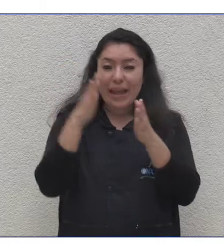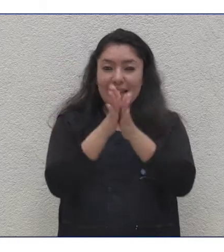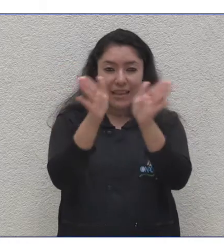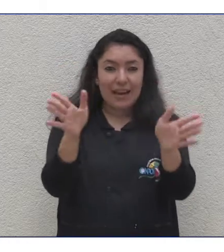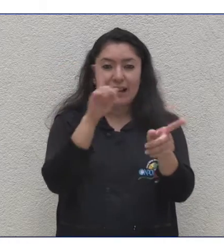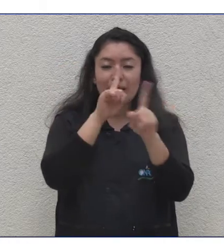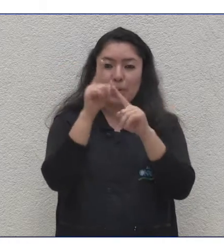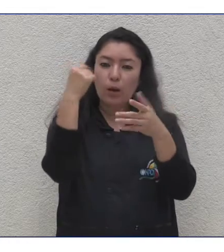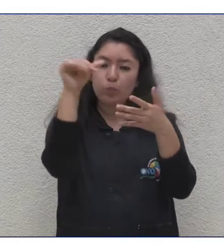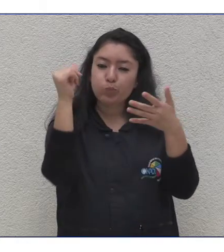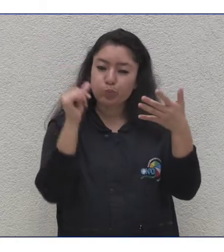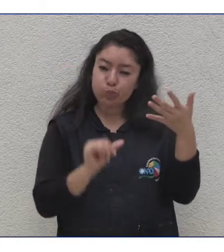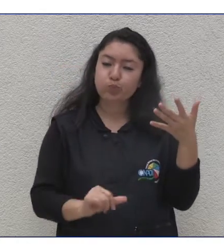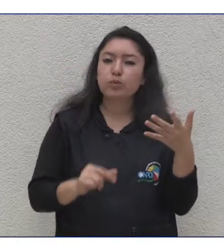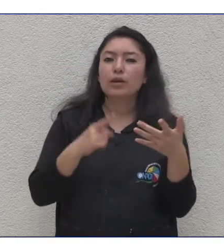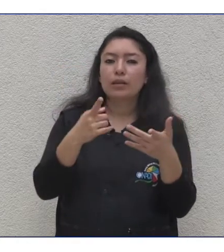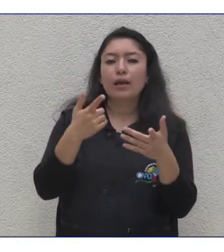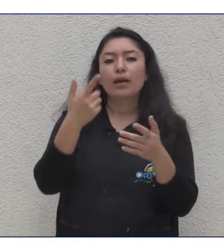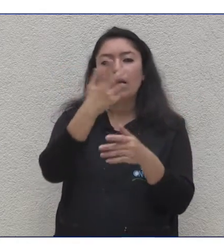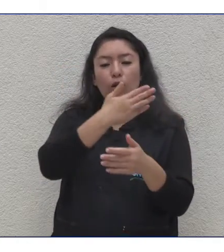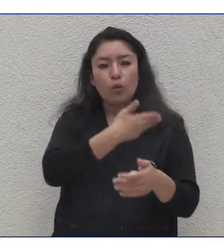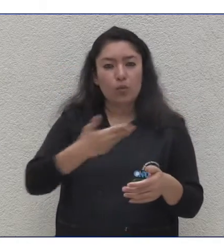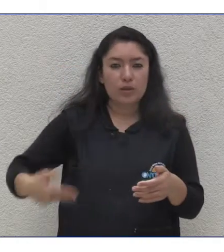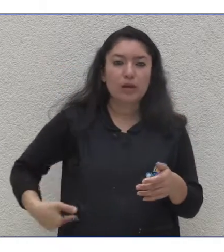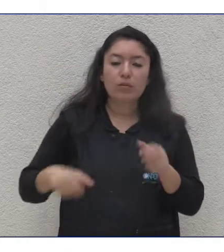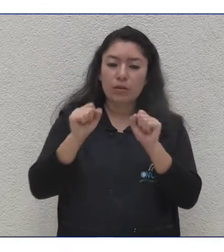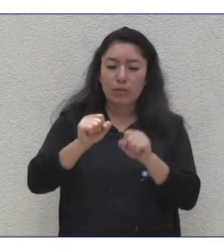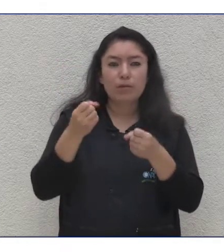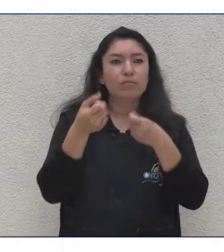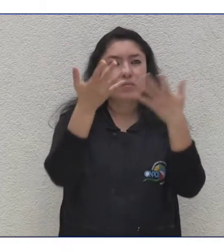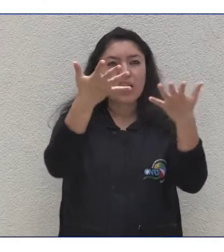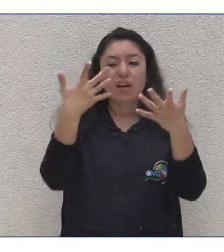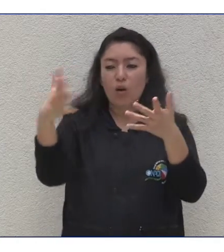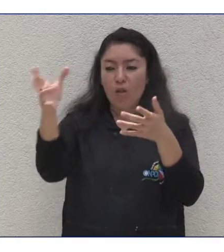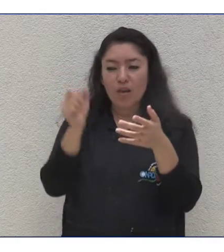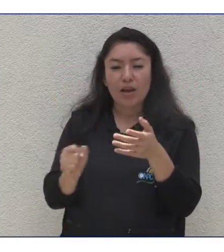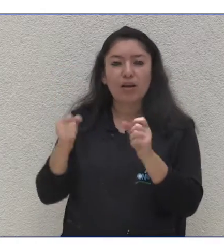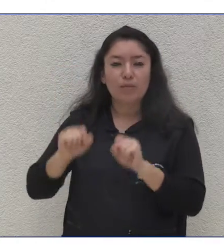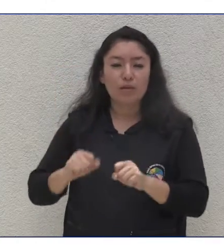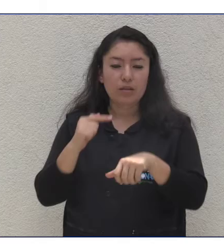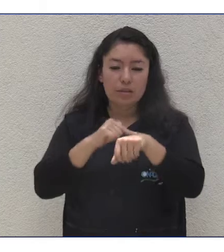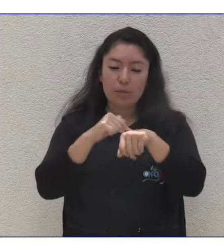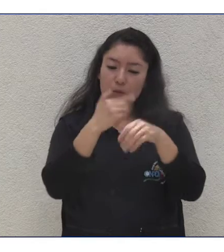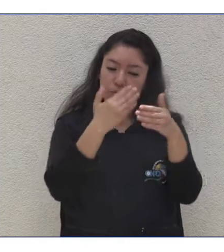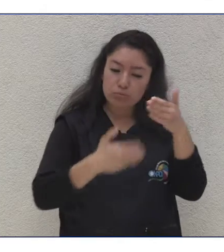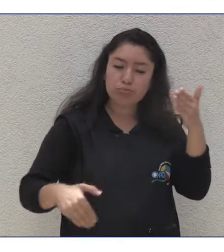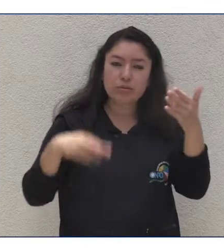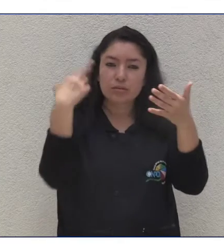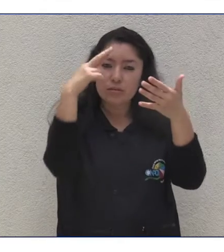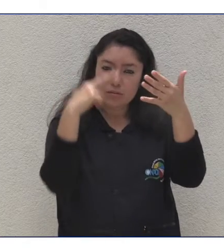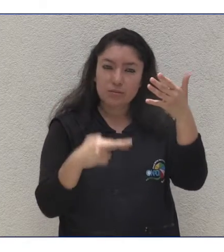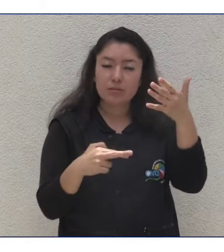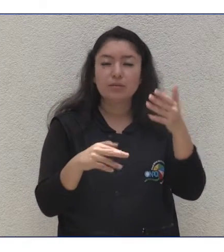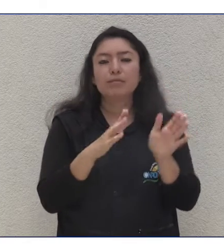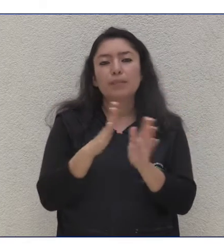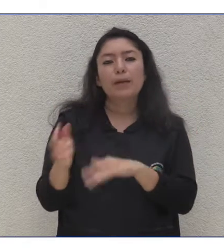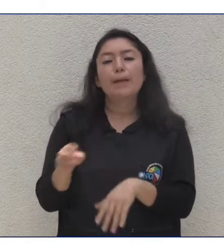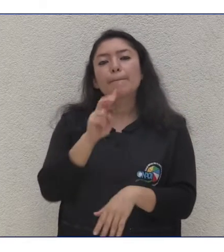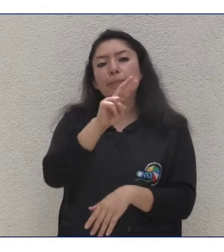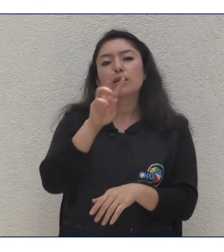las auditorías gubernamentales o privadas practicadas a los sujetos obligados conforme a los periodos de revisión